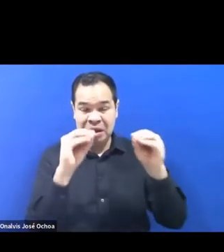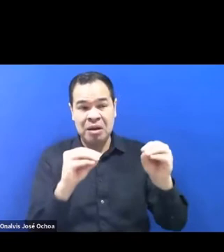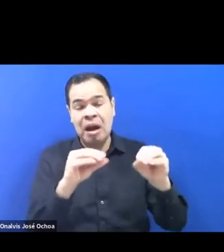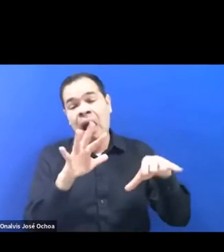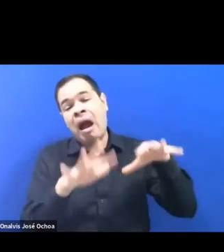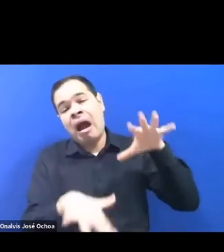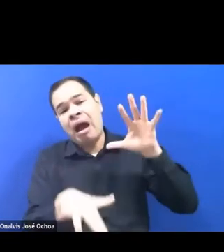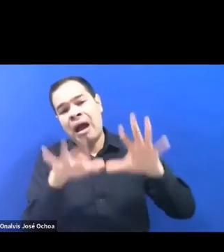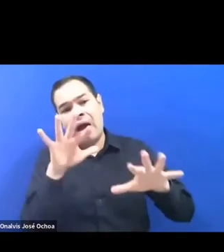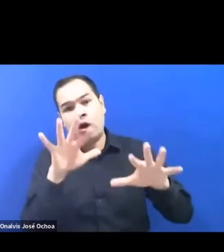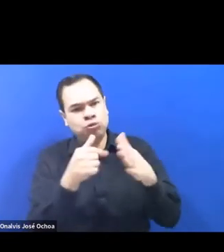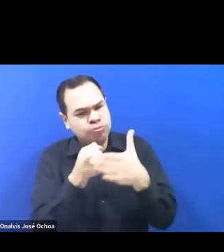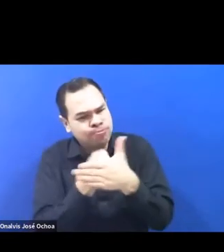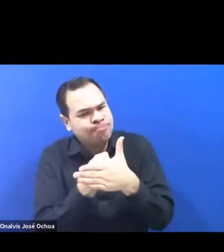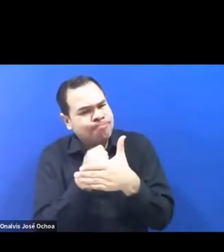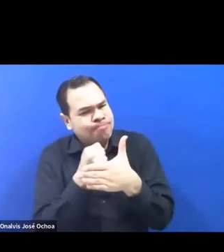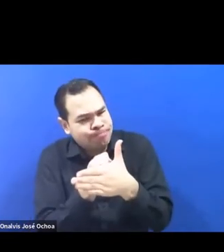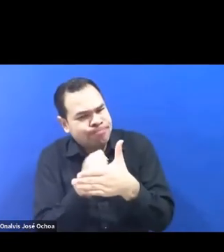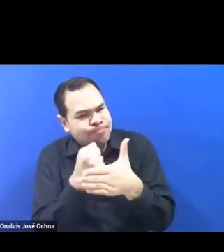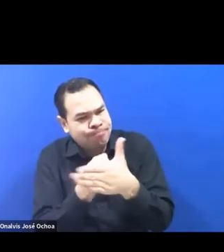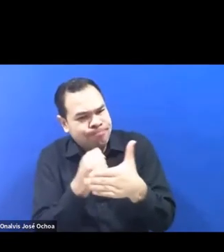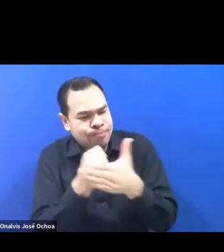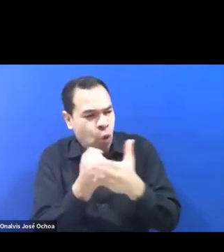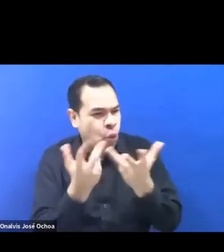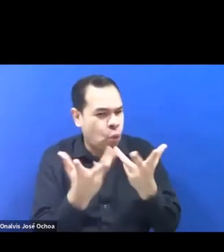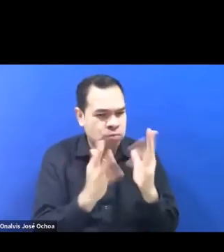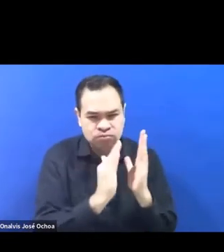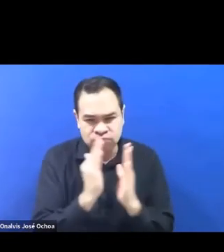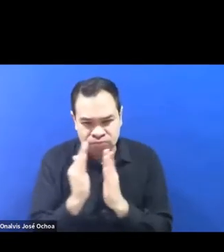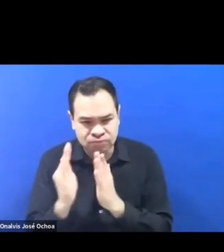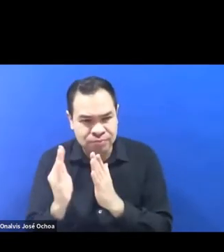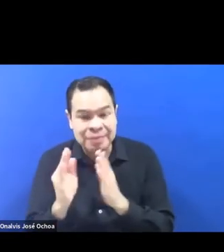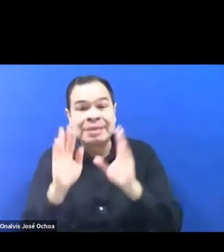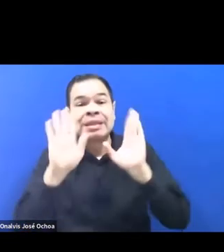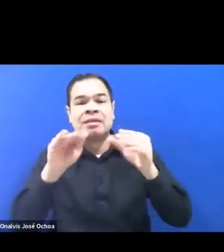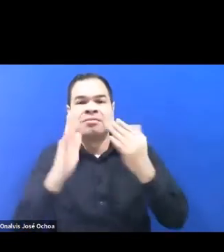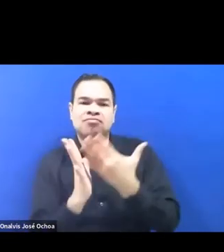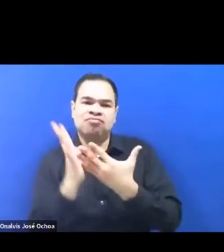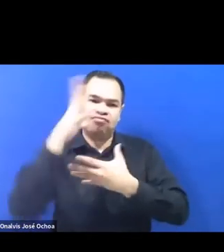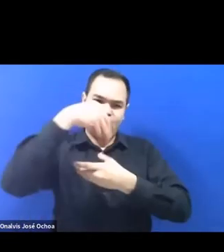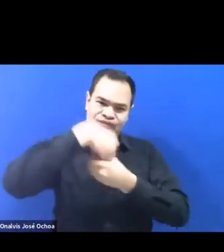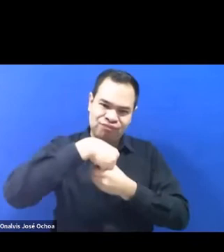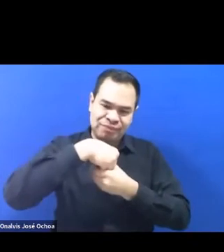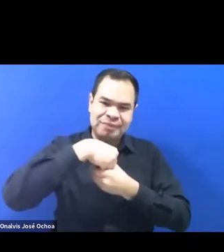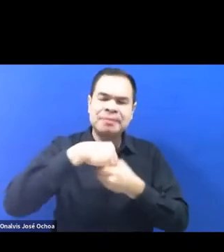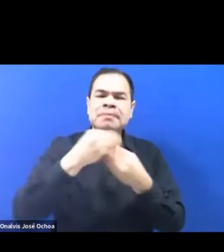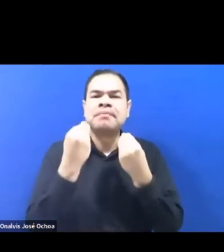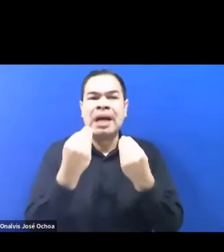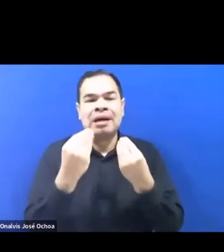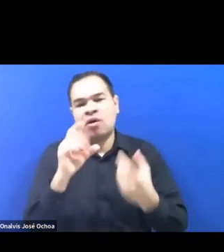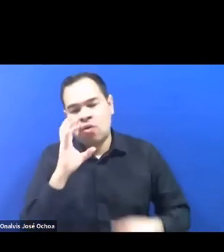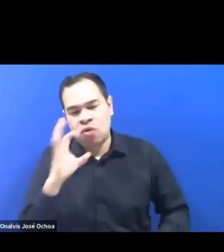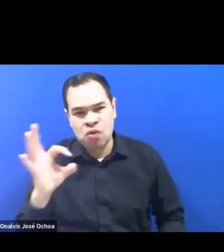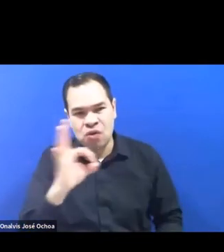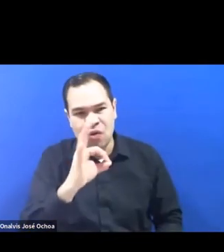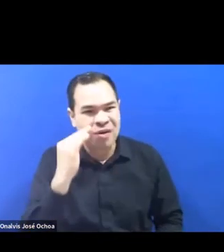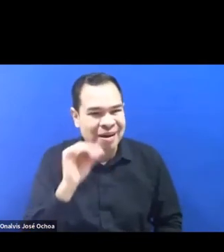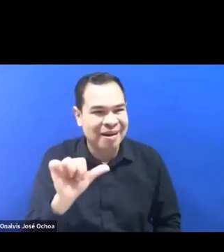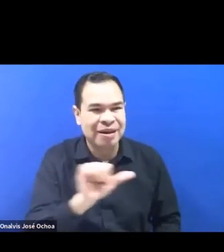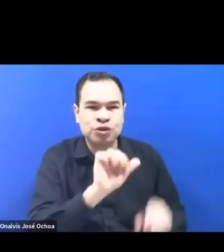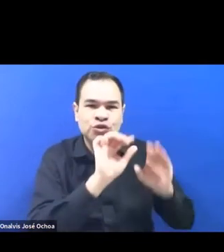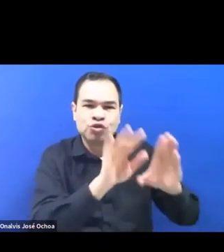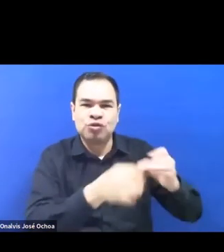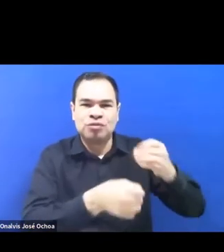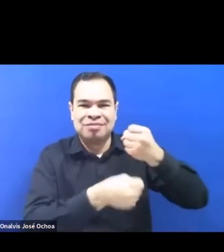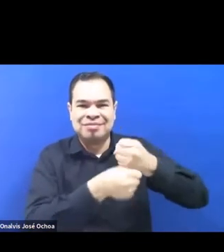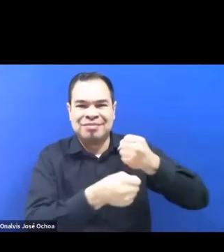una manera continua, sistemática y transversal. Para todos y todas las servidores y servidoras